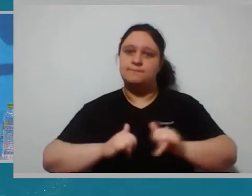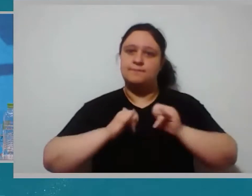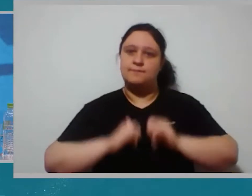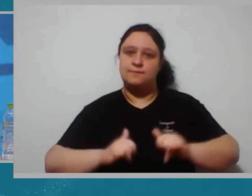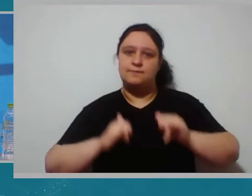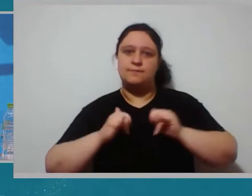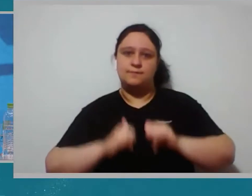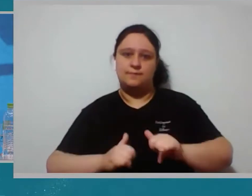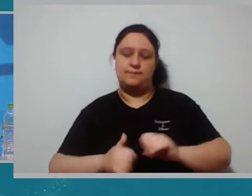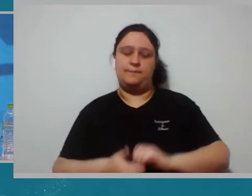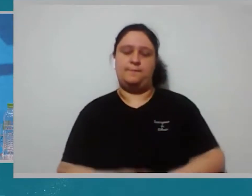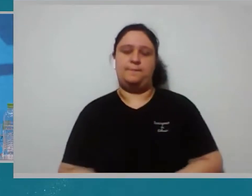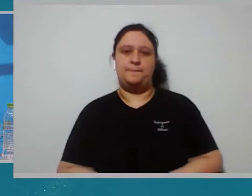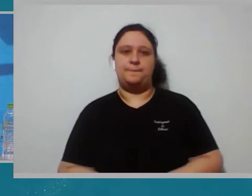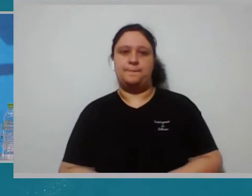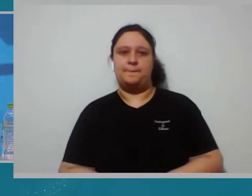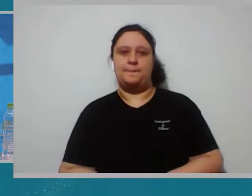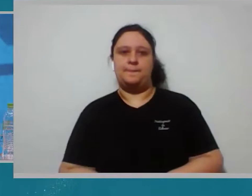Vamos ver, então,